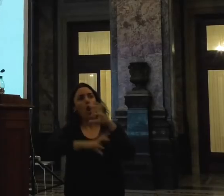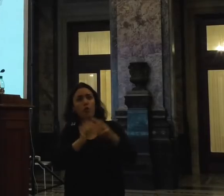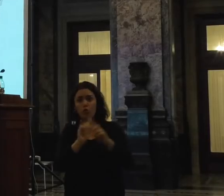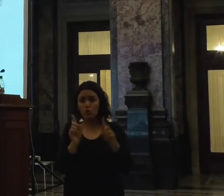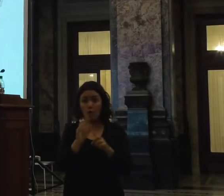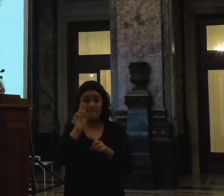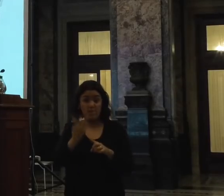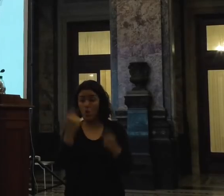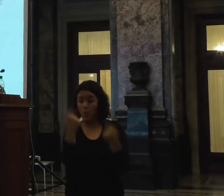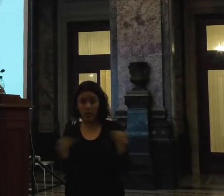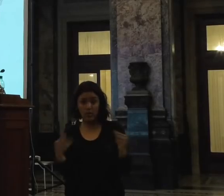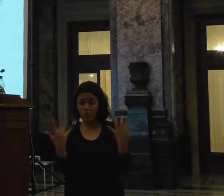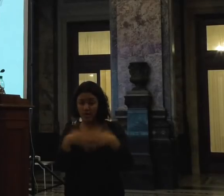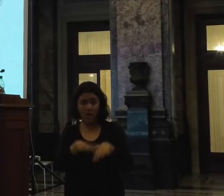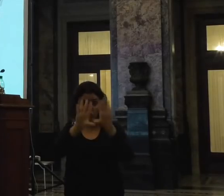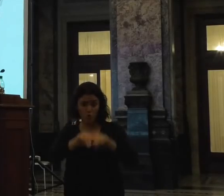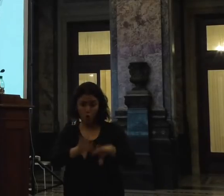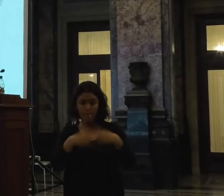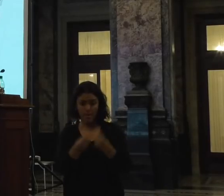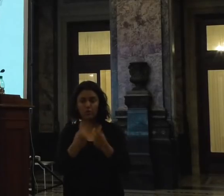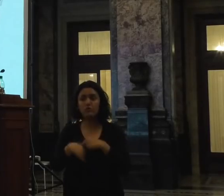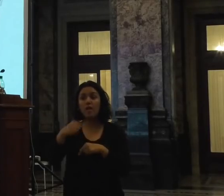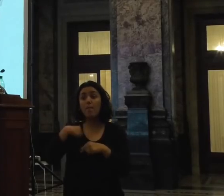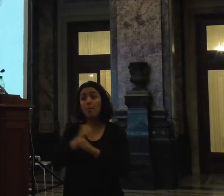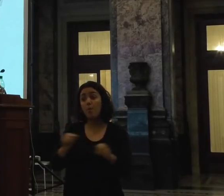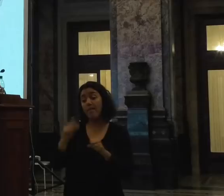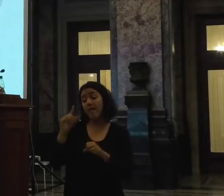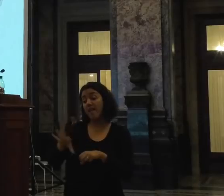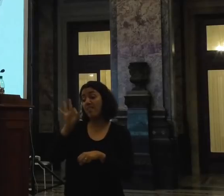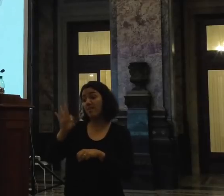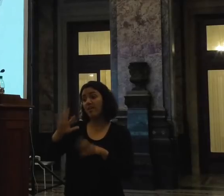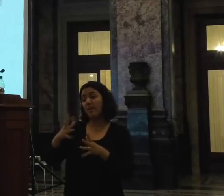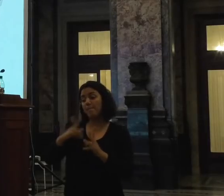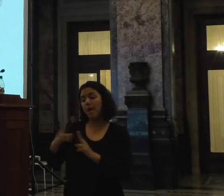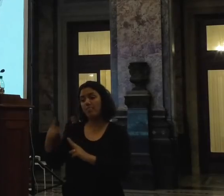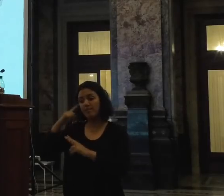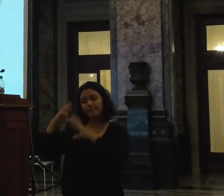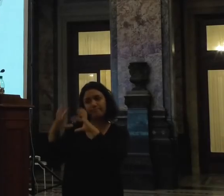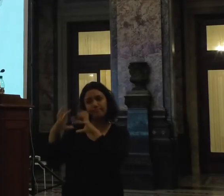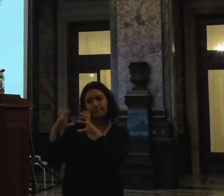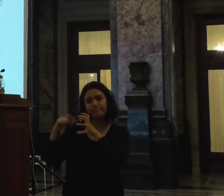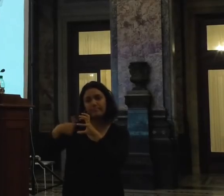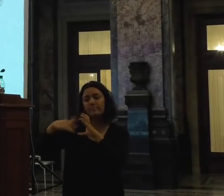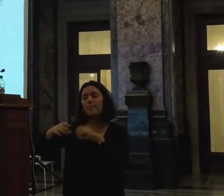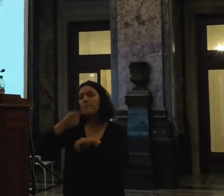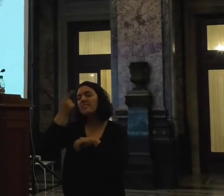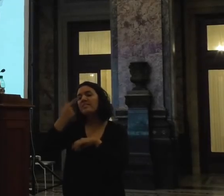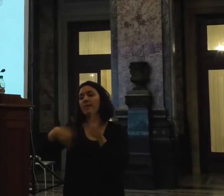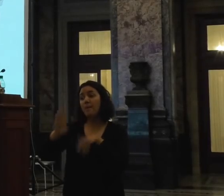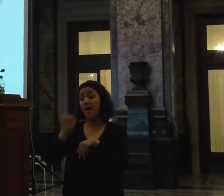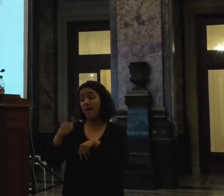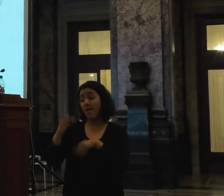prescribir qué zona del cerebro nos interesa más. Este es un estudiante, Franco Pestilli, aquí estamos enseñando